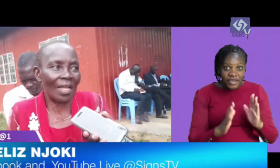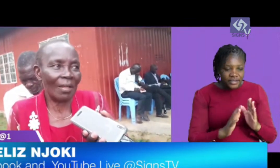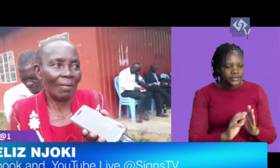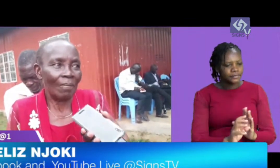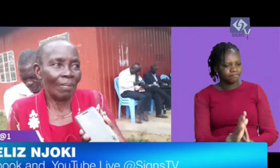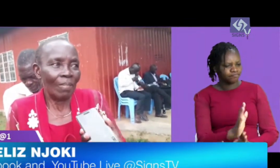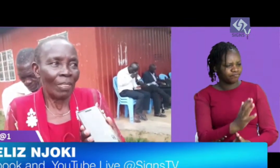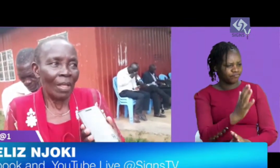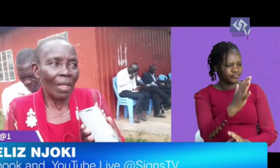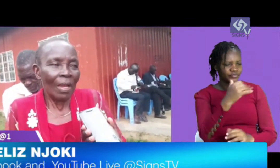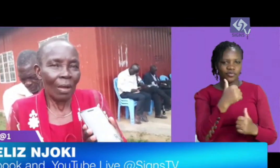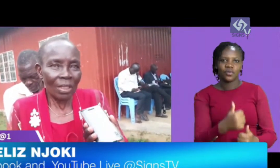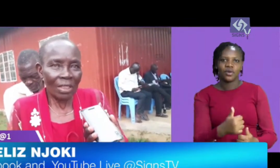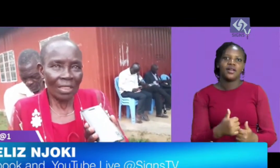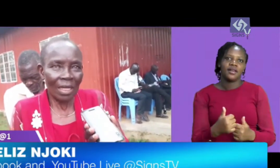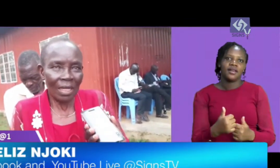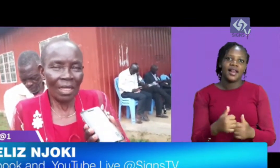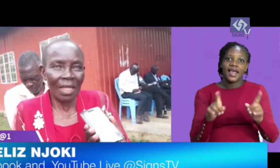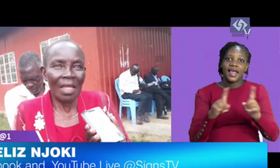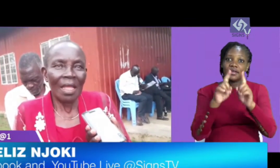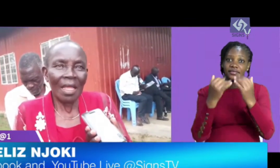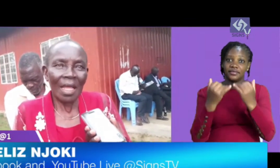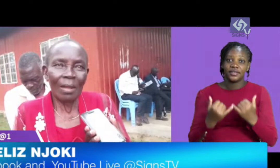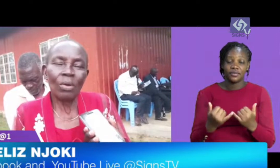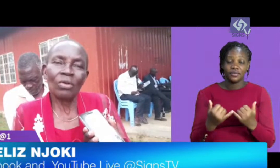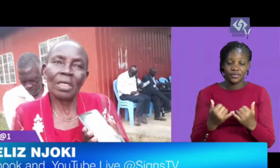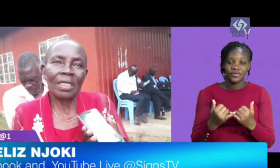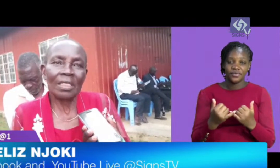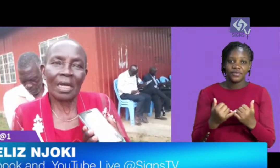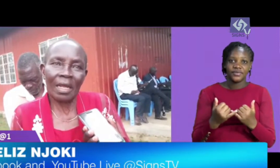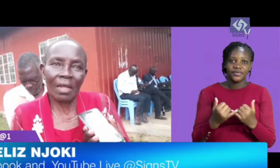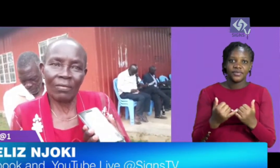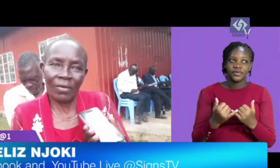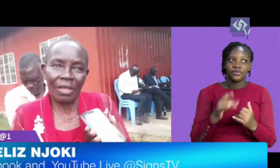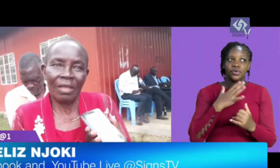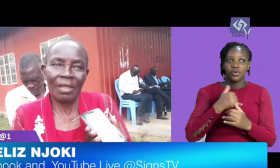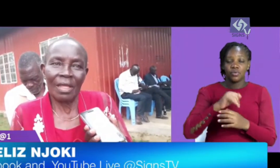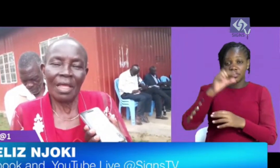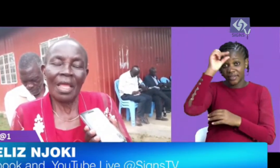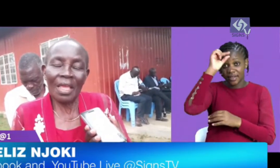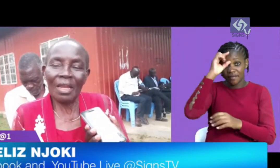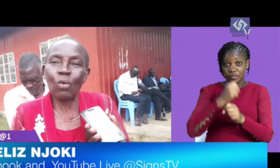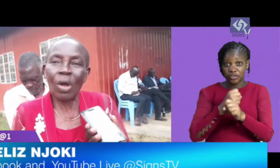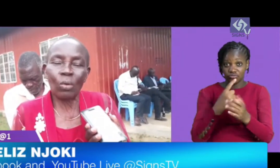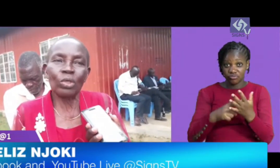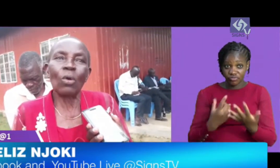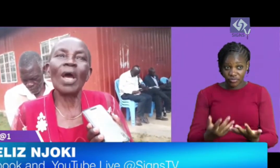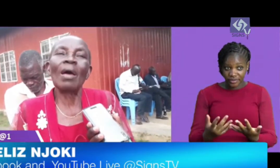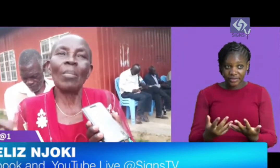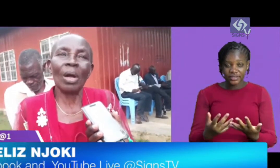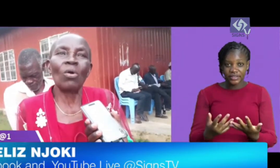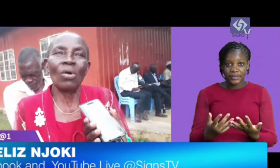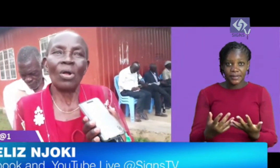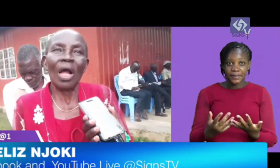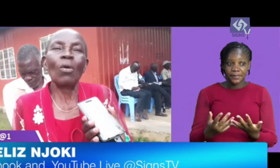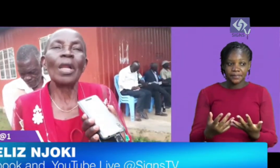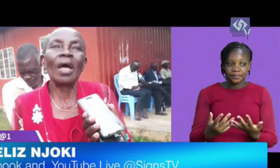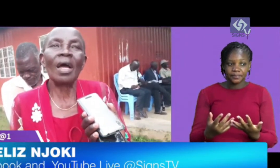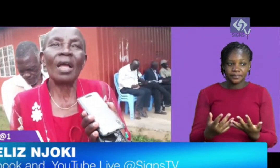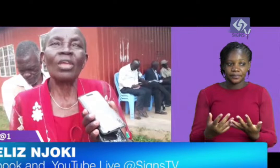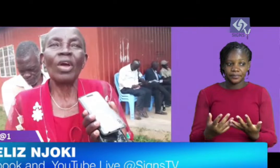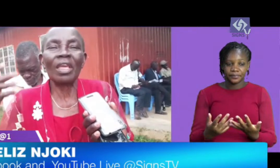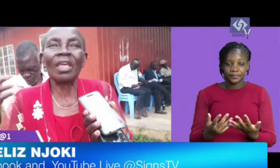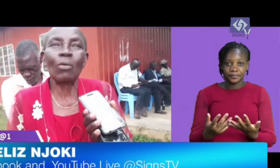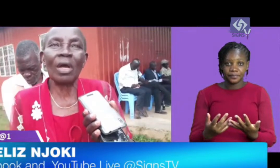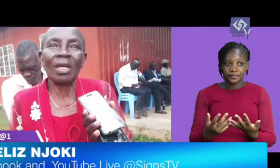inataka. Na kwa sasa yale ambao tunataka serikali afanye ili kuangusha wale ambao